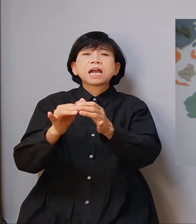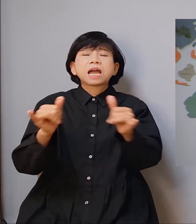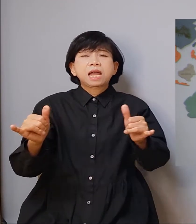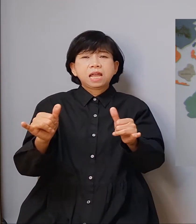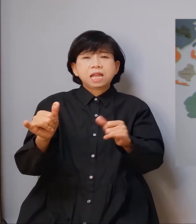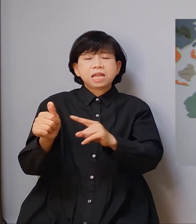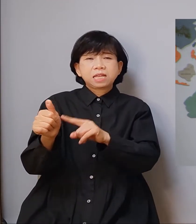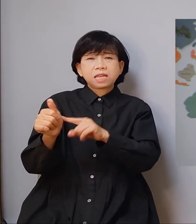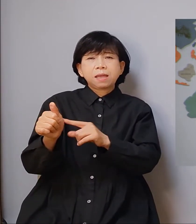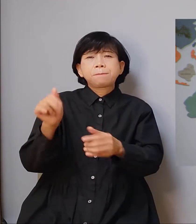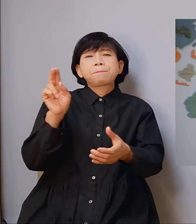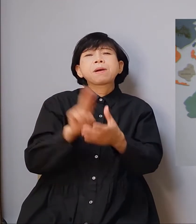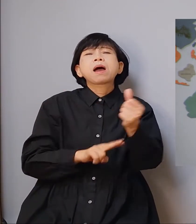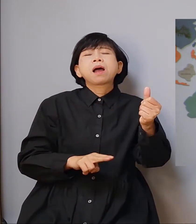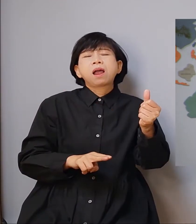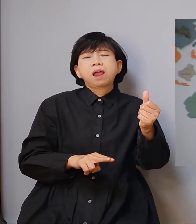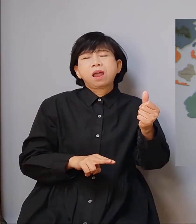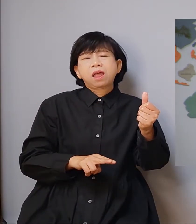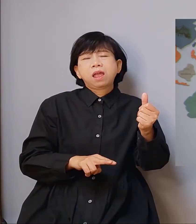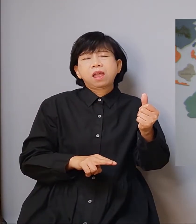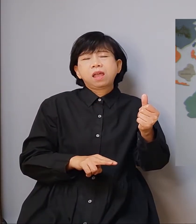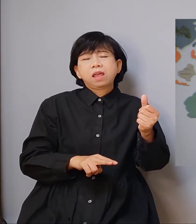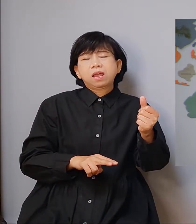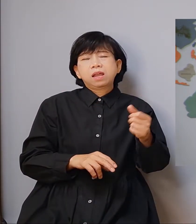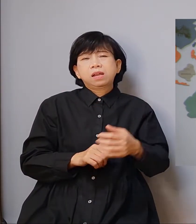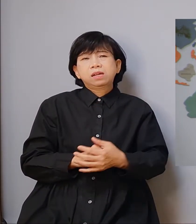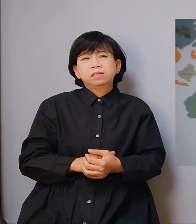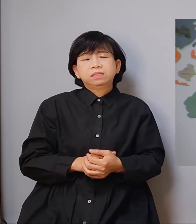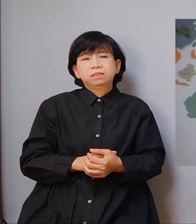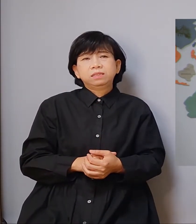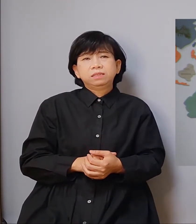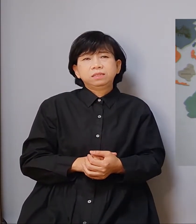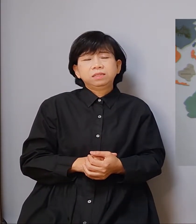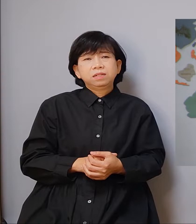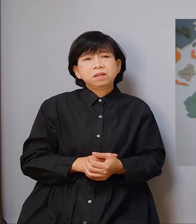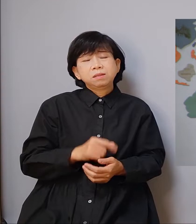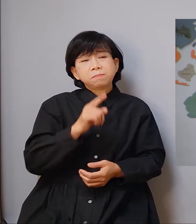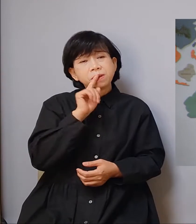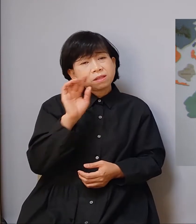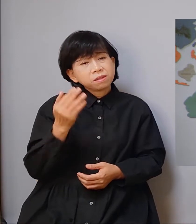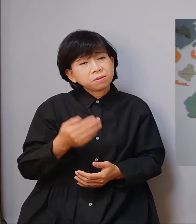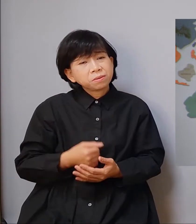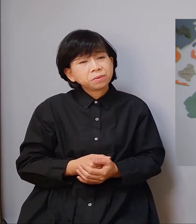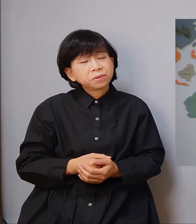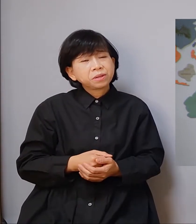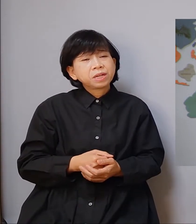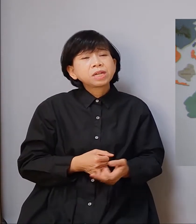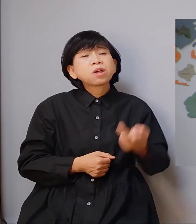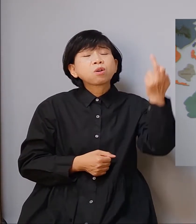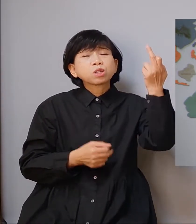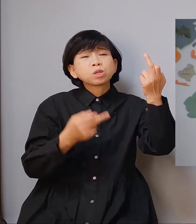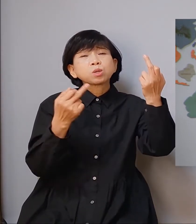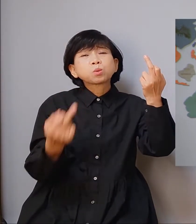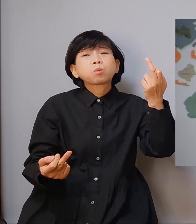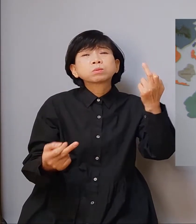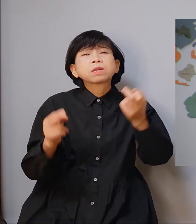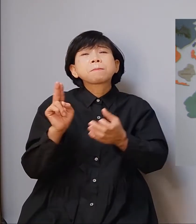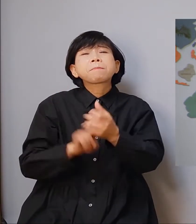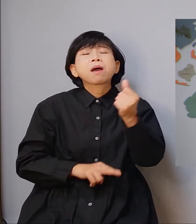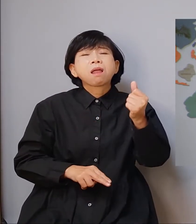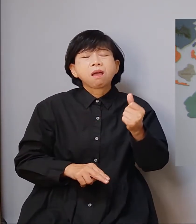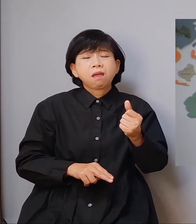요셉을 팔아넘기는 거죠. 여러분, 이건 참 말도 안 되지 않겠어요? 그런데 그 사막을